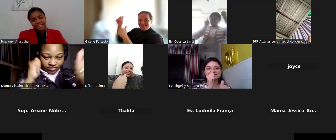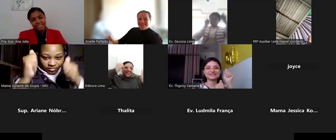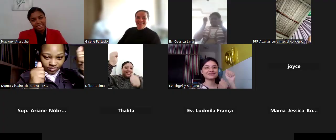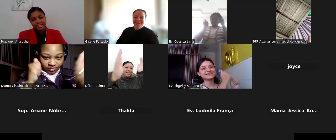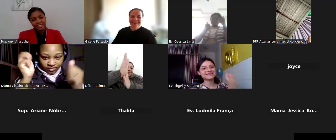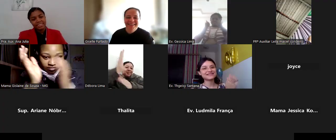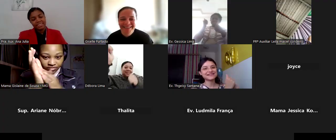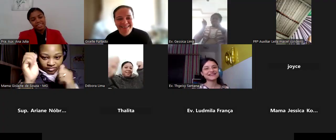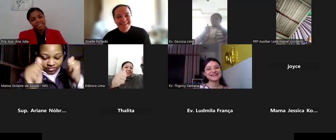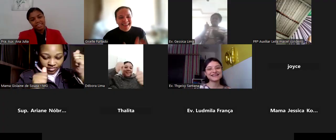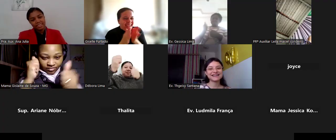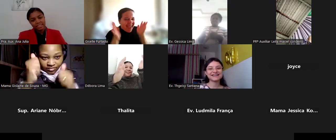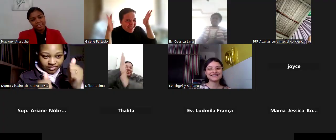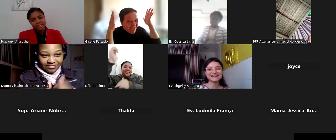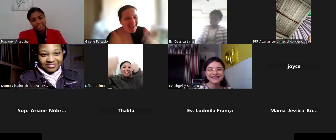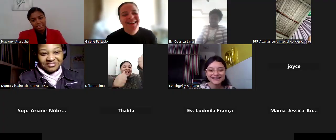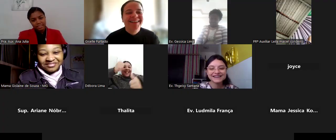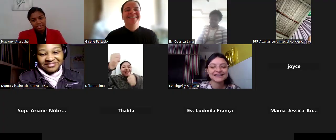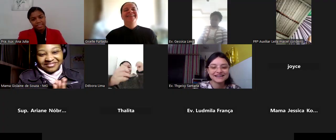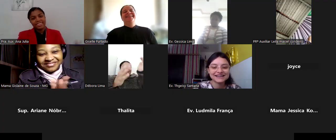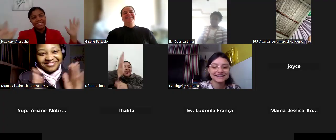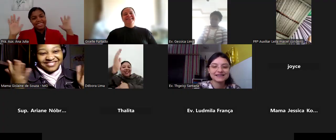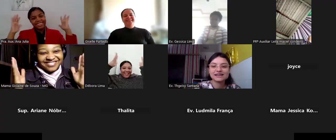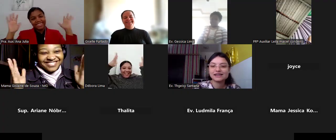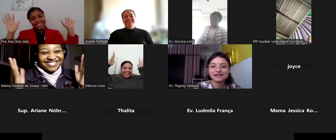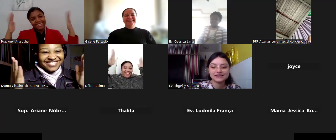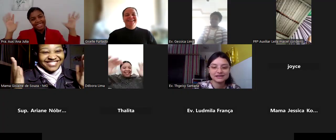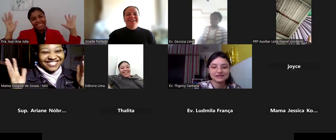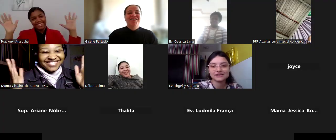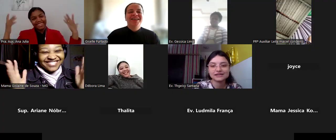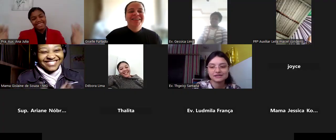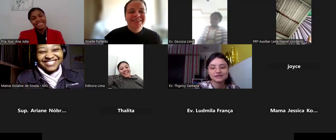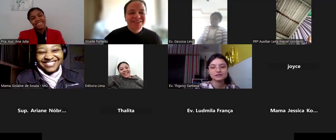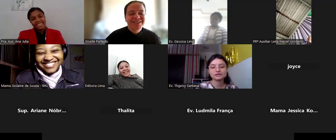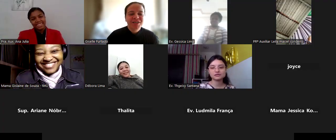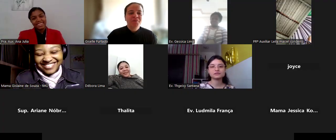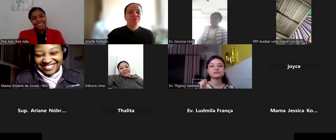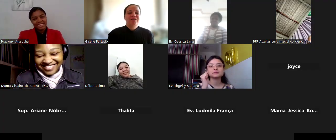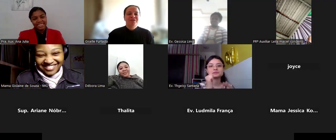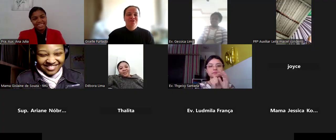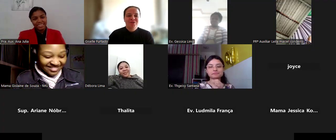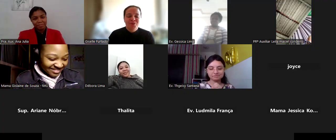Aleluia. Glória a Deus. Louvado seja o